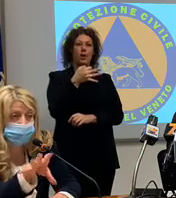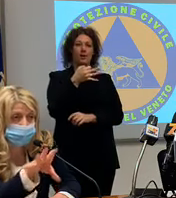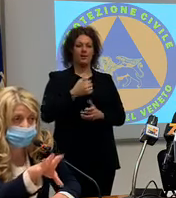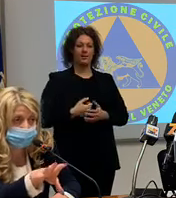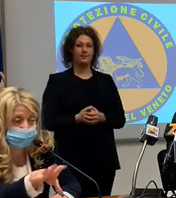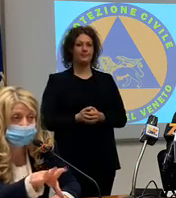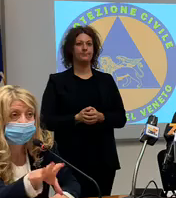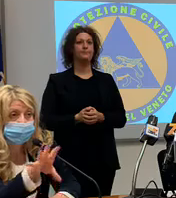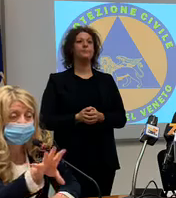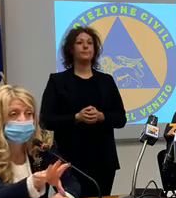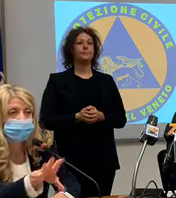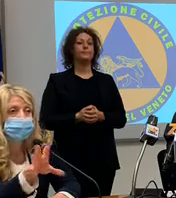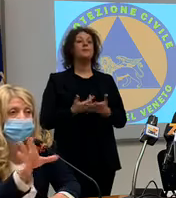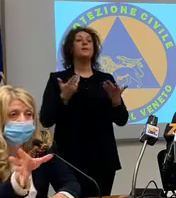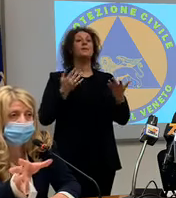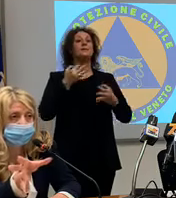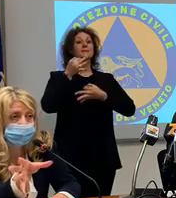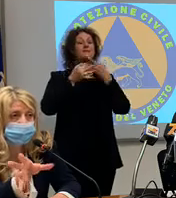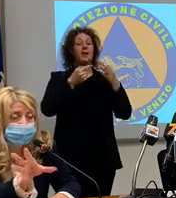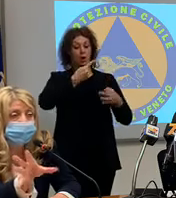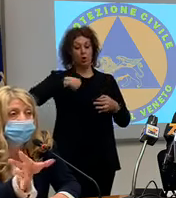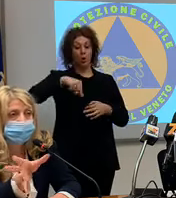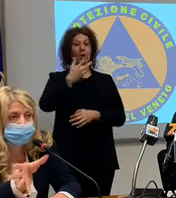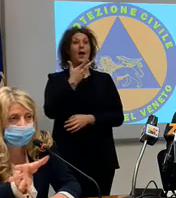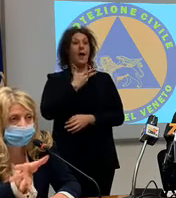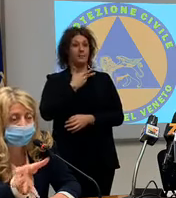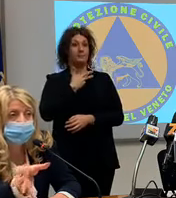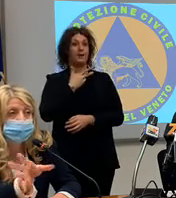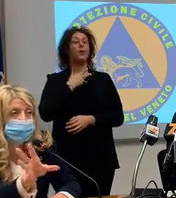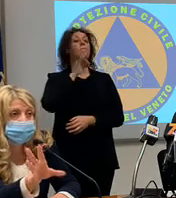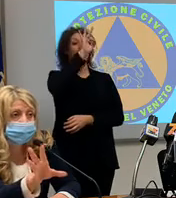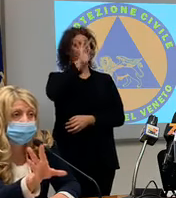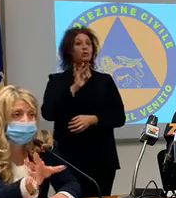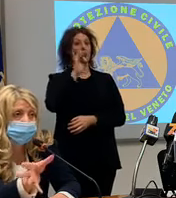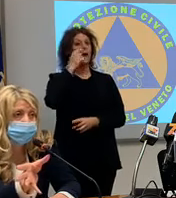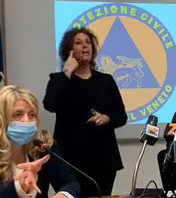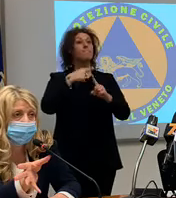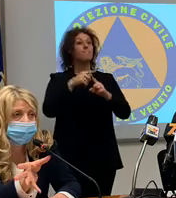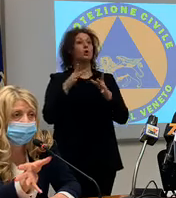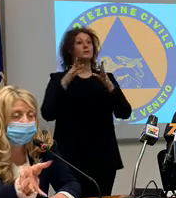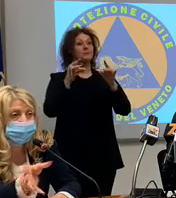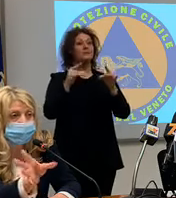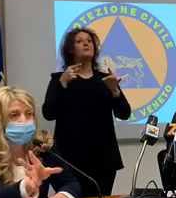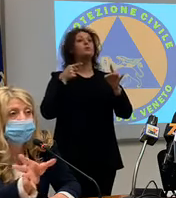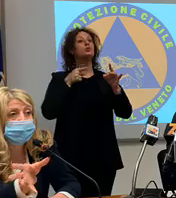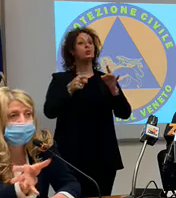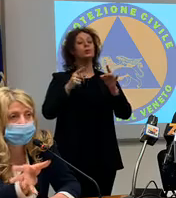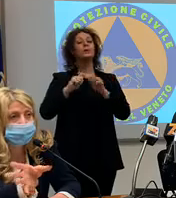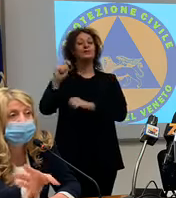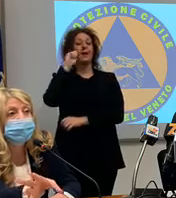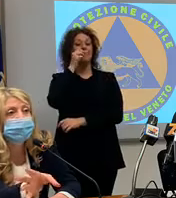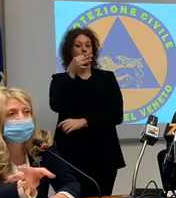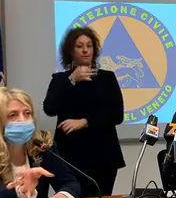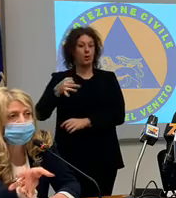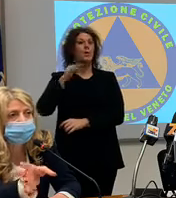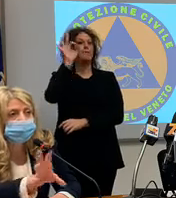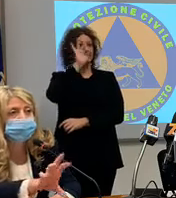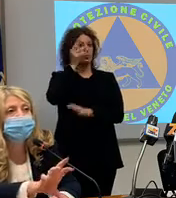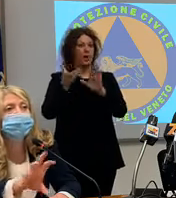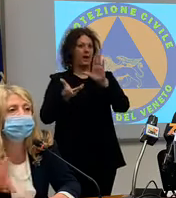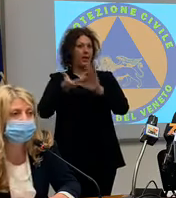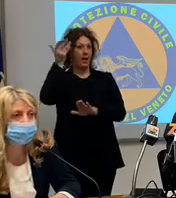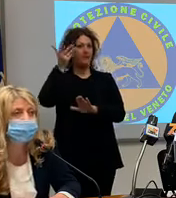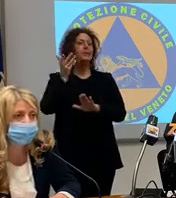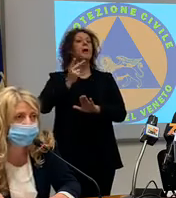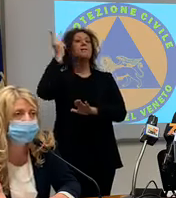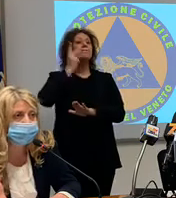proporzione di positivi sui tamponi molecolari che è molto alta che ci penalizza perché non è vero perché quantomeno al denominatore Noi